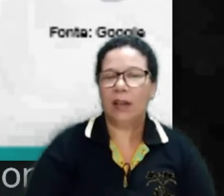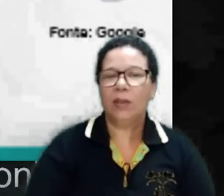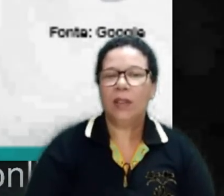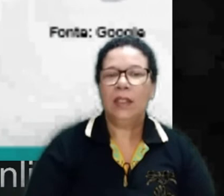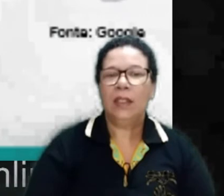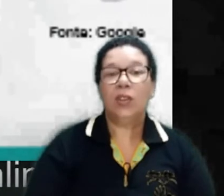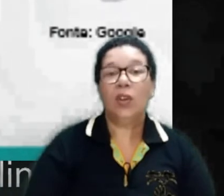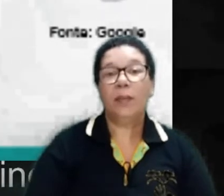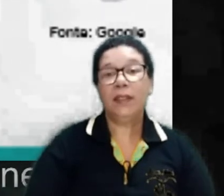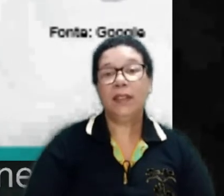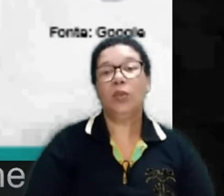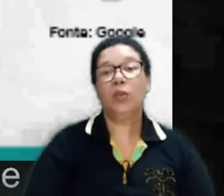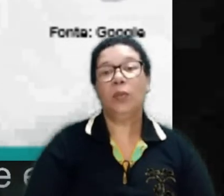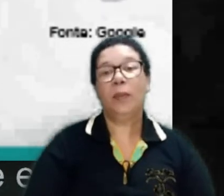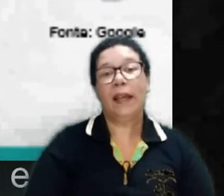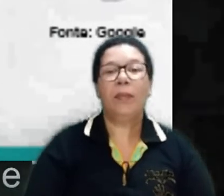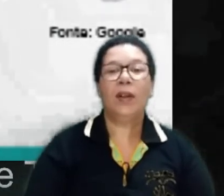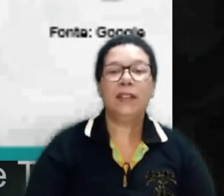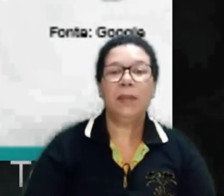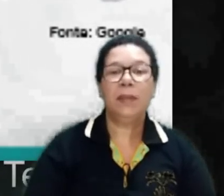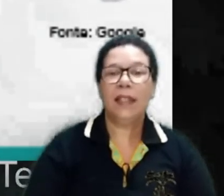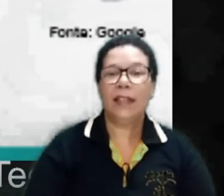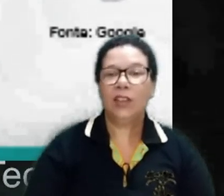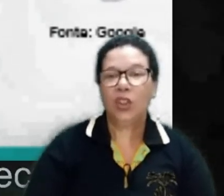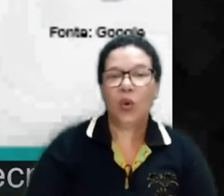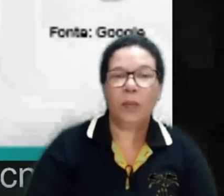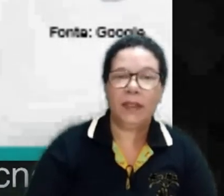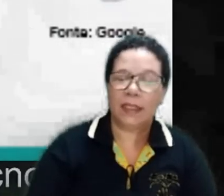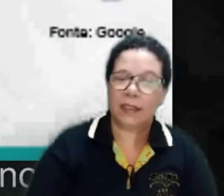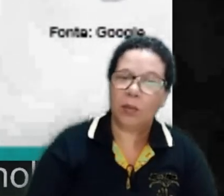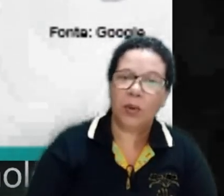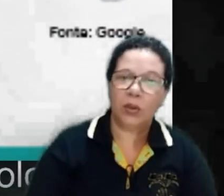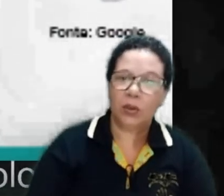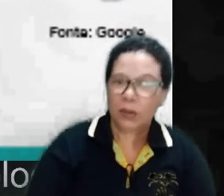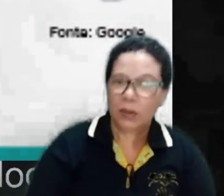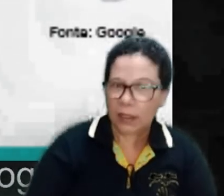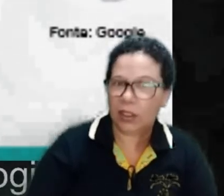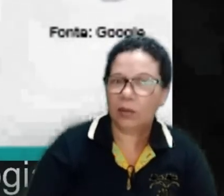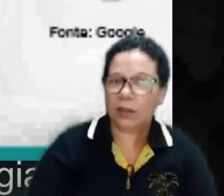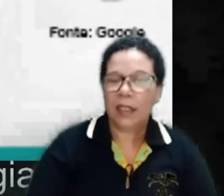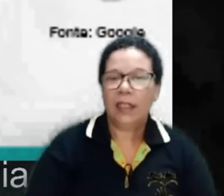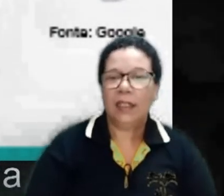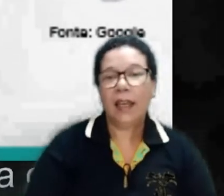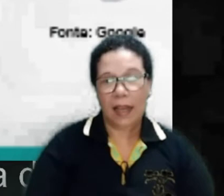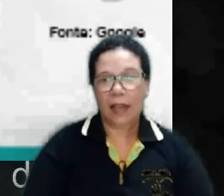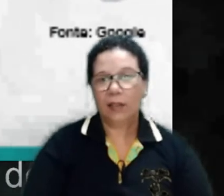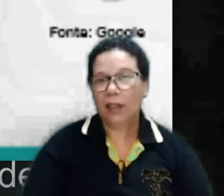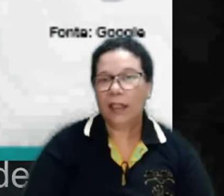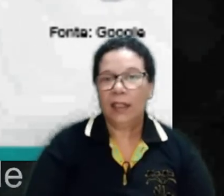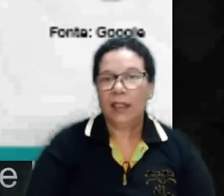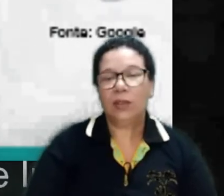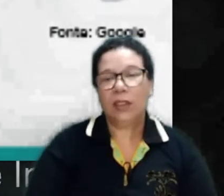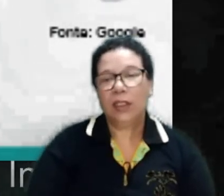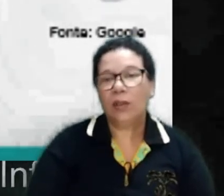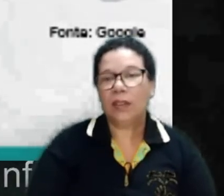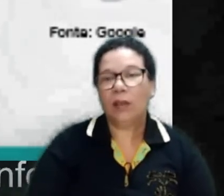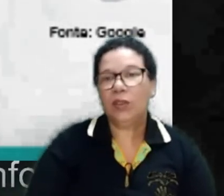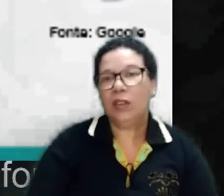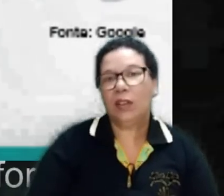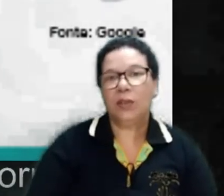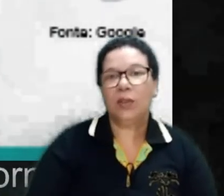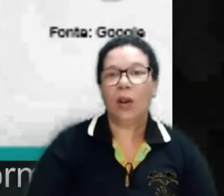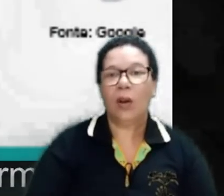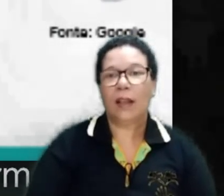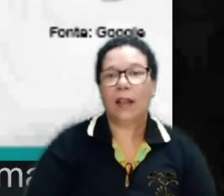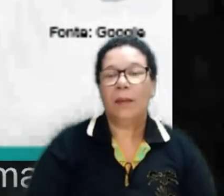audição somente é superada quando há possibilidade de compensação por outros sentidos. E é claro, né? Isso que Gonçalves